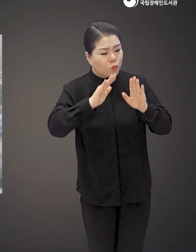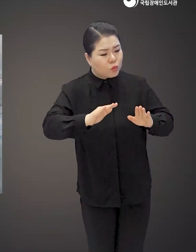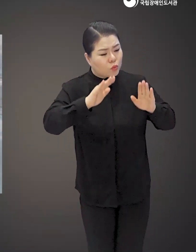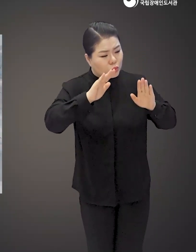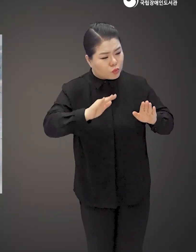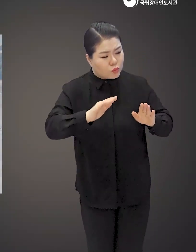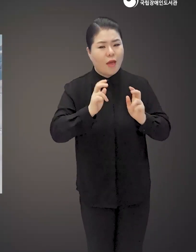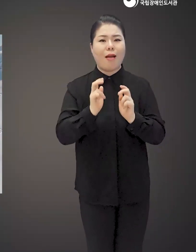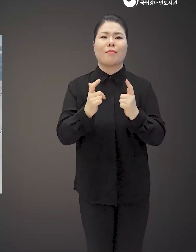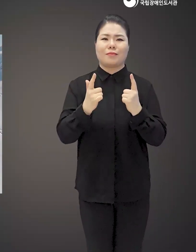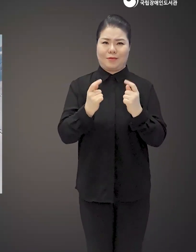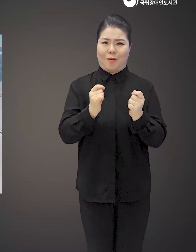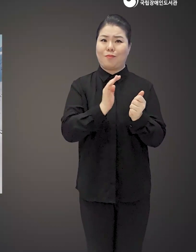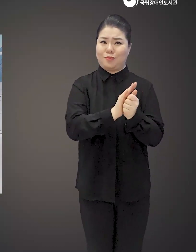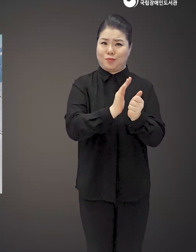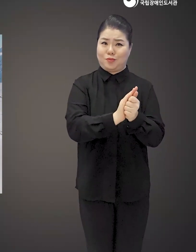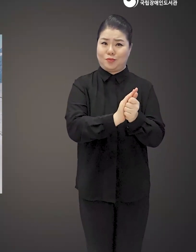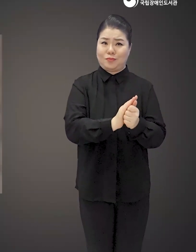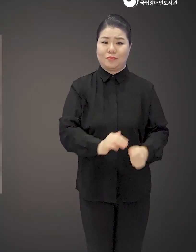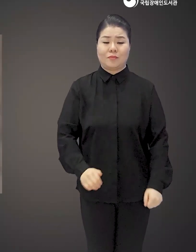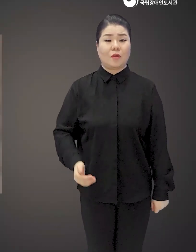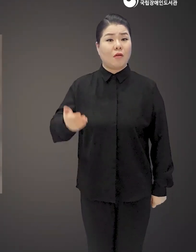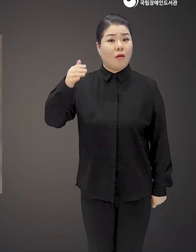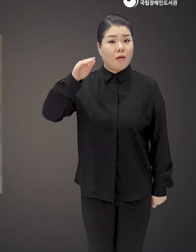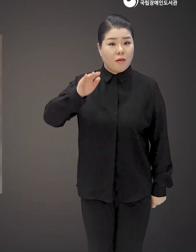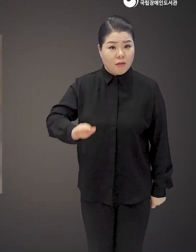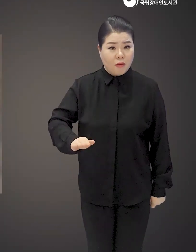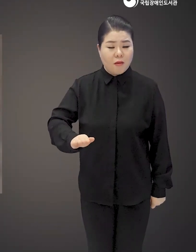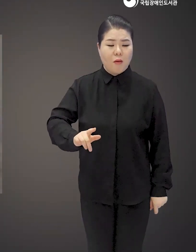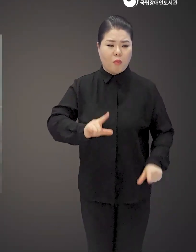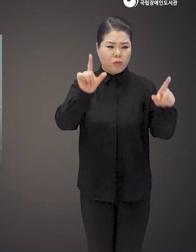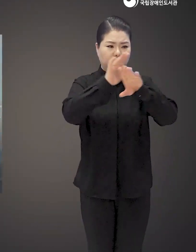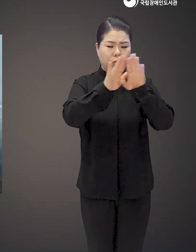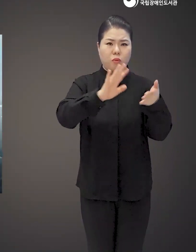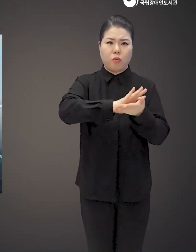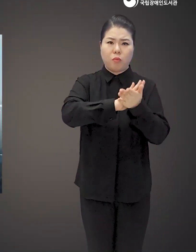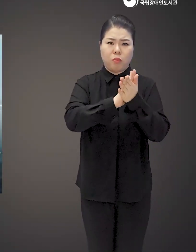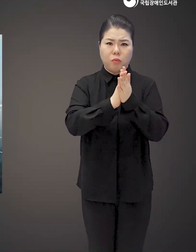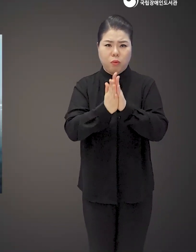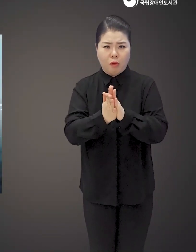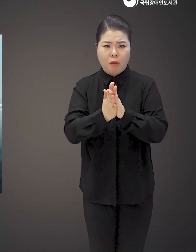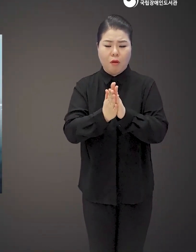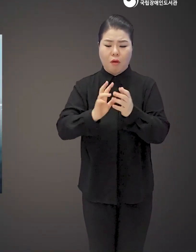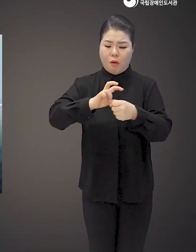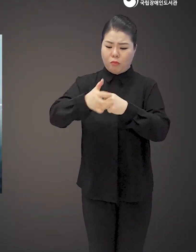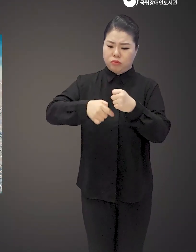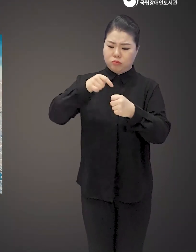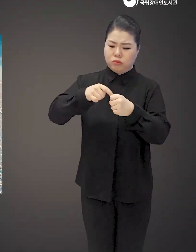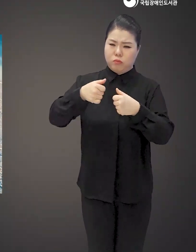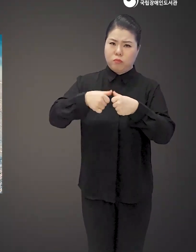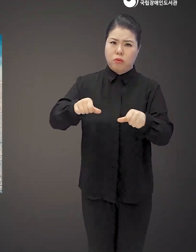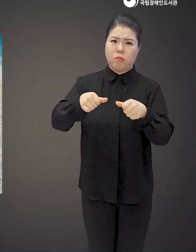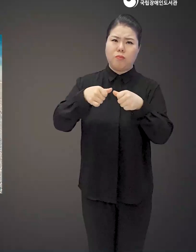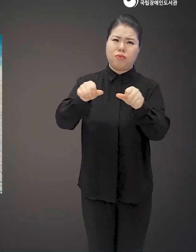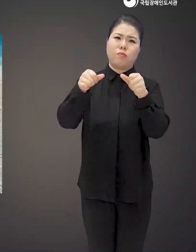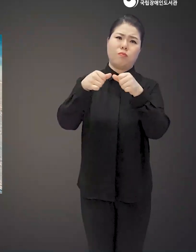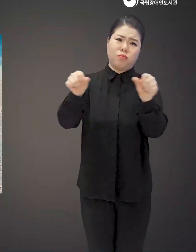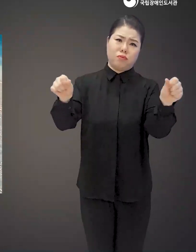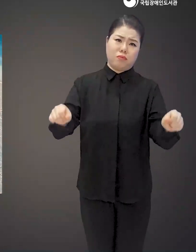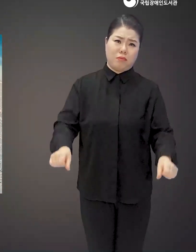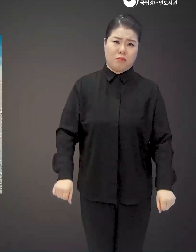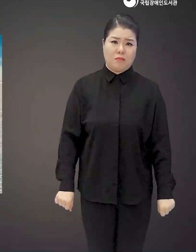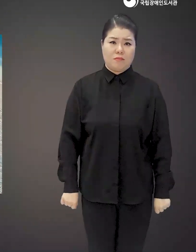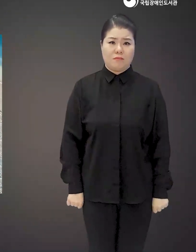불어주고 식혀주고 있는 것이죠. 이처럼 그동안 에어컨 역할을 톡톡히 해오던 북극은 기후변화로 고장이